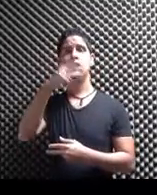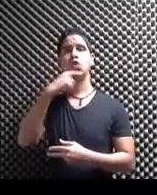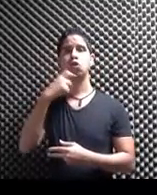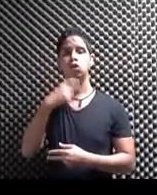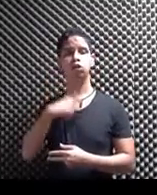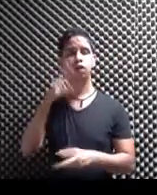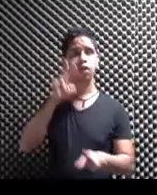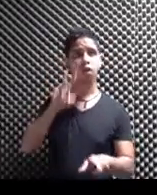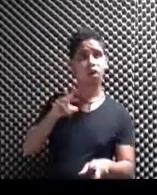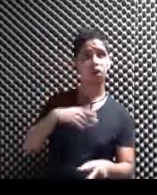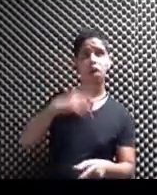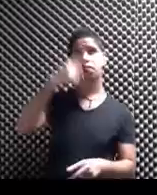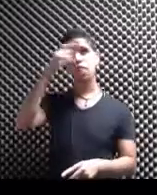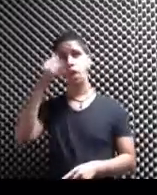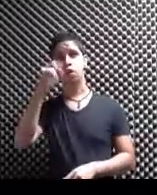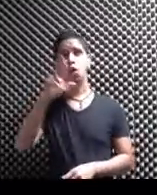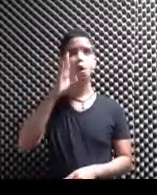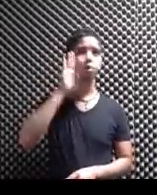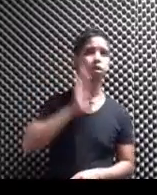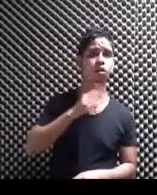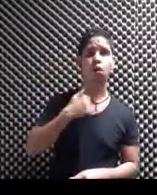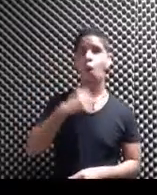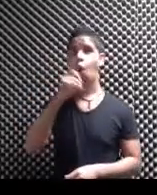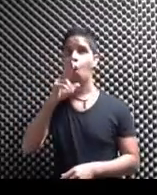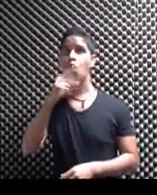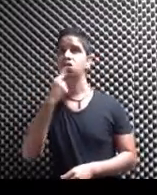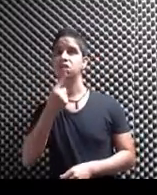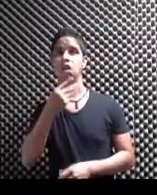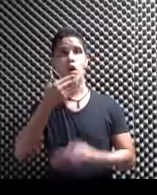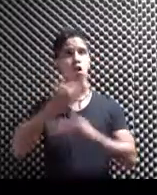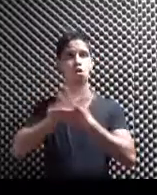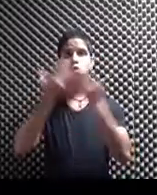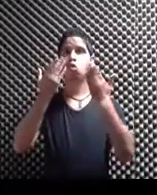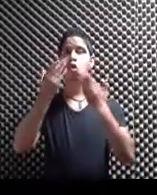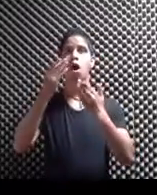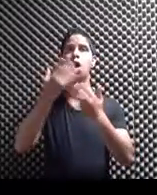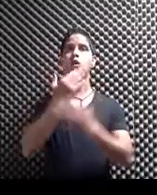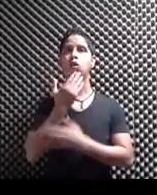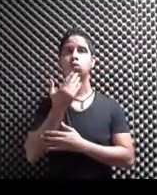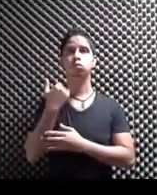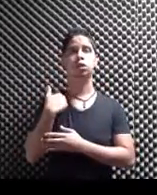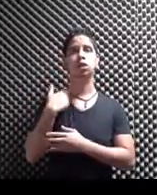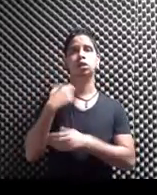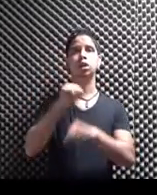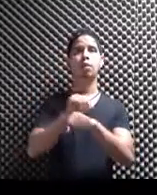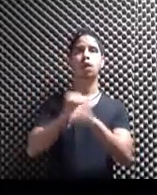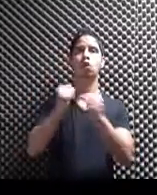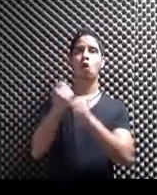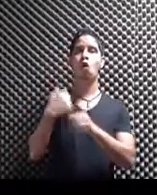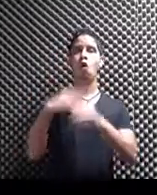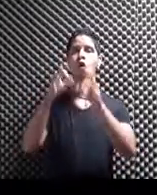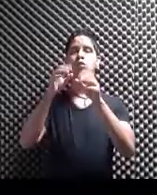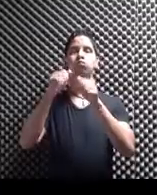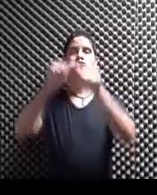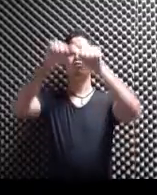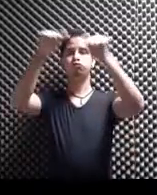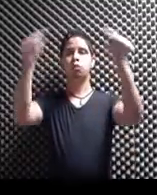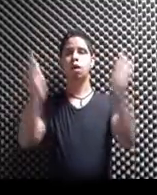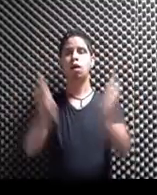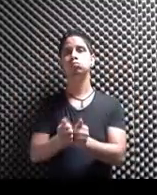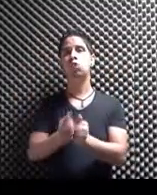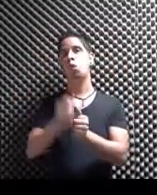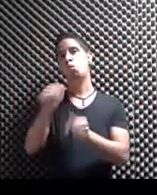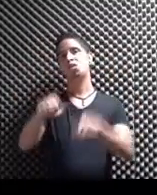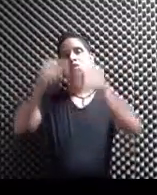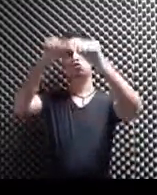con un brown o a veces me dicen no tengo color entonces hay que acudir a formas geométricas ah ok un círculo un triángulo